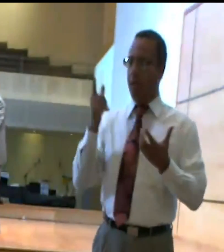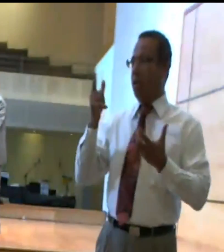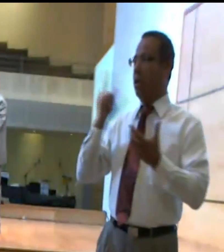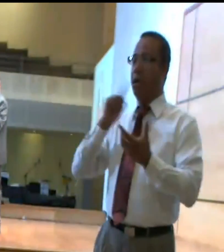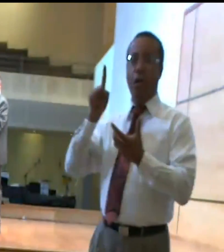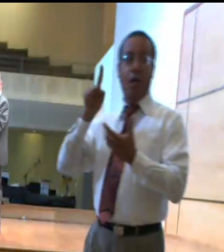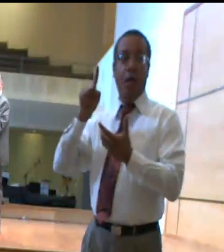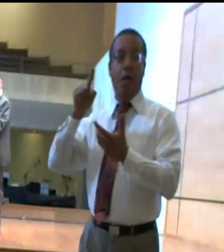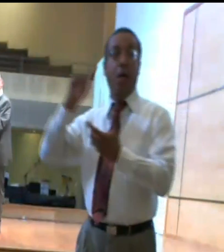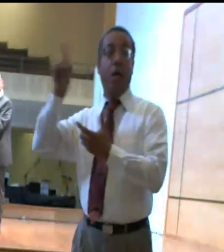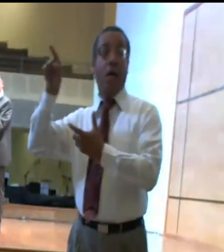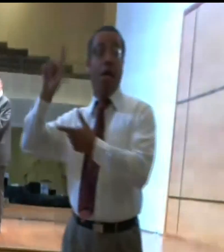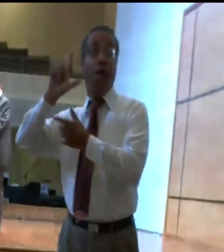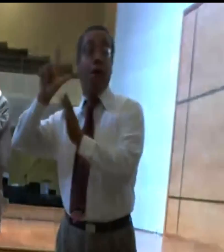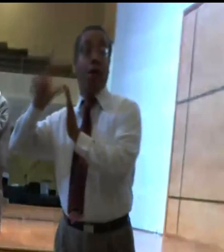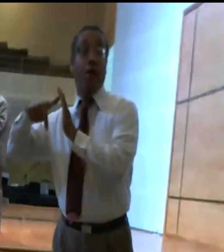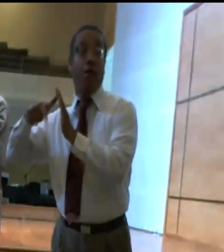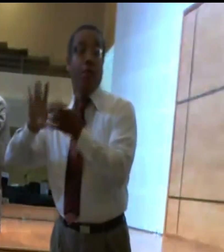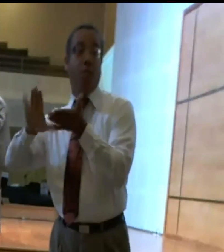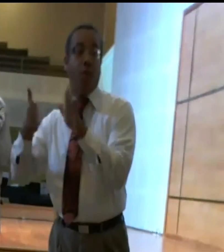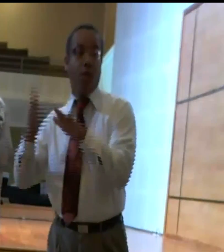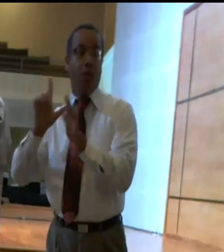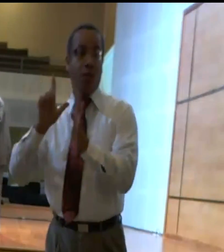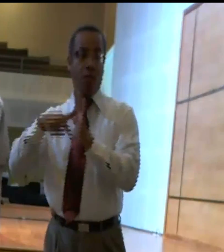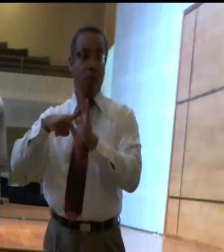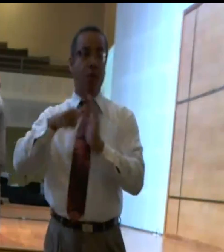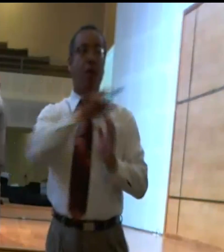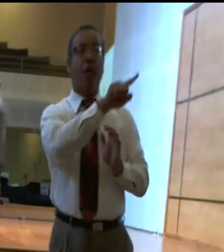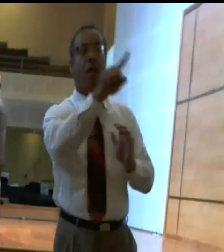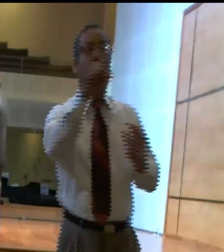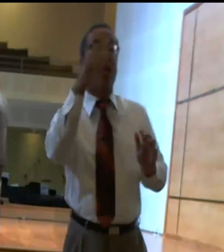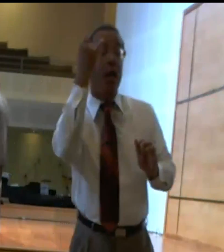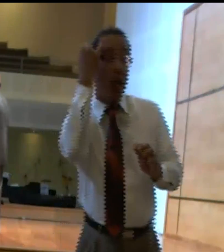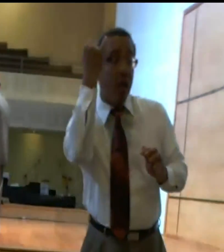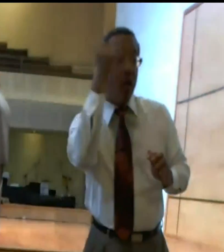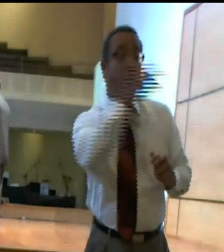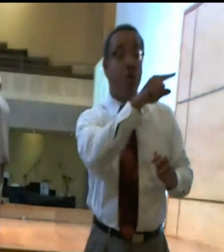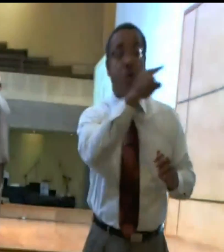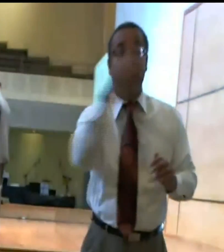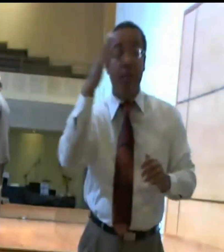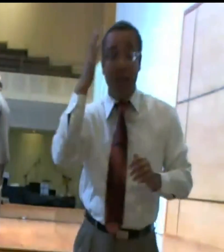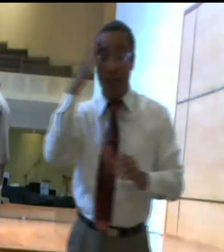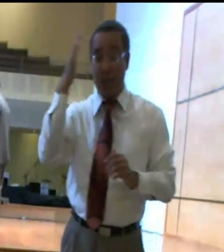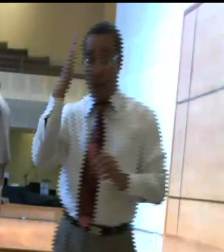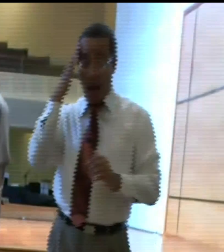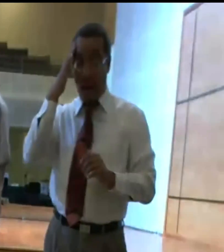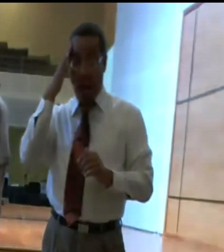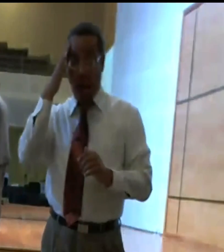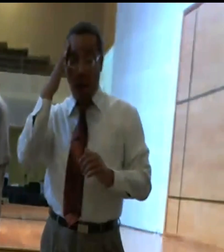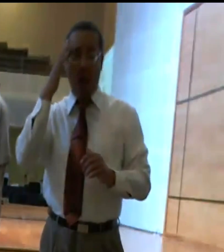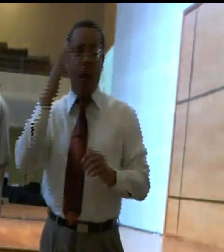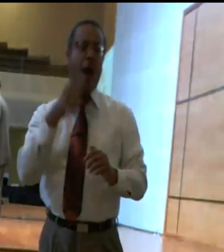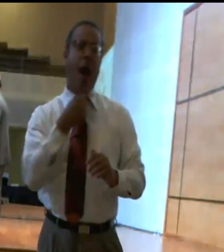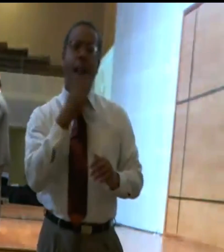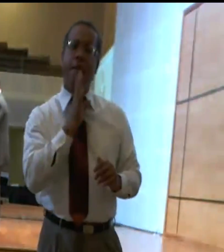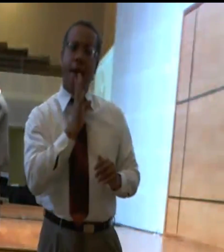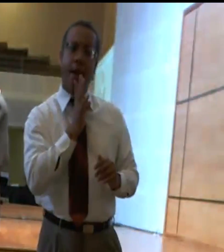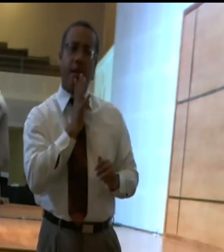La moraleja más evidente de esta historia es que no solo es importante lo que uno dice, sino también cómo lo dice.